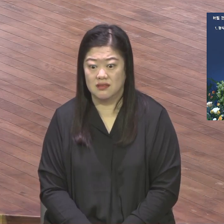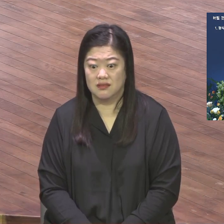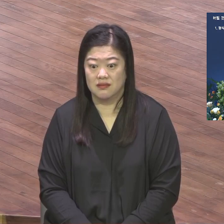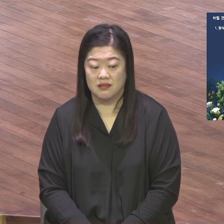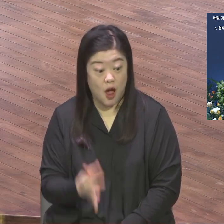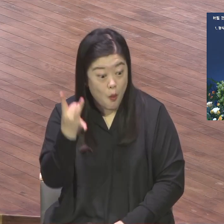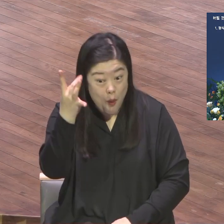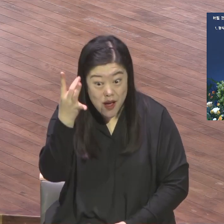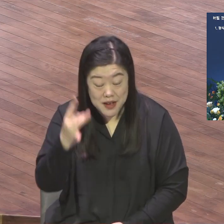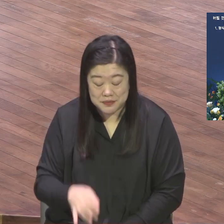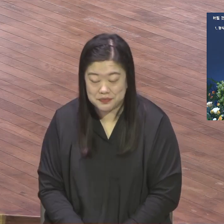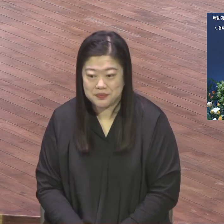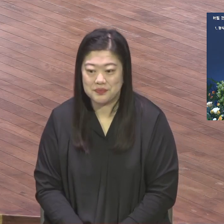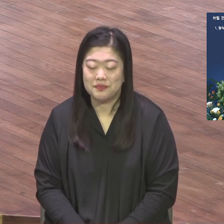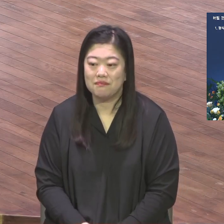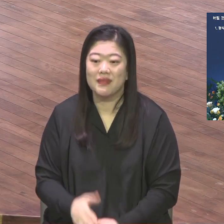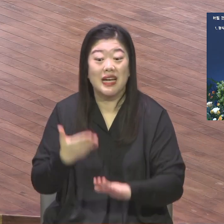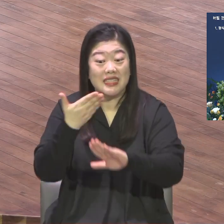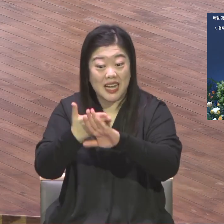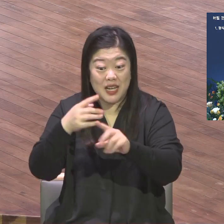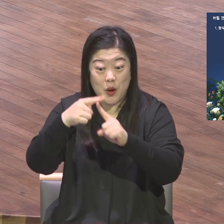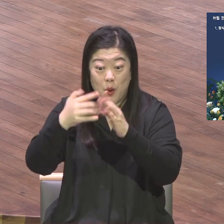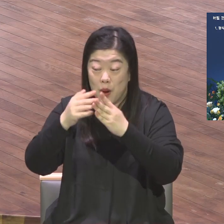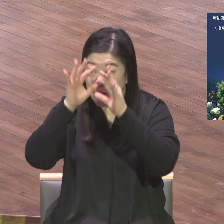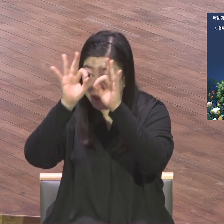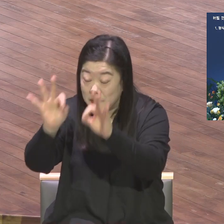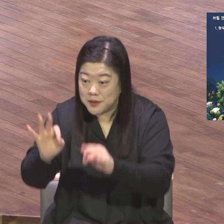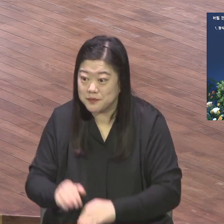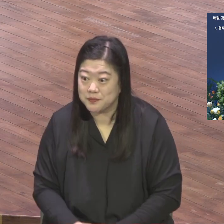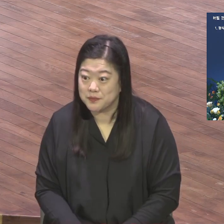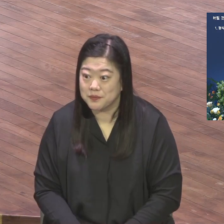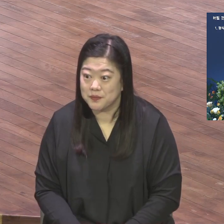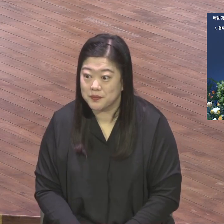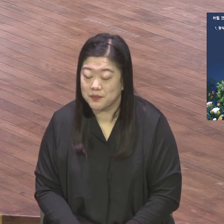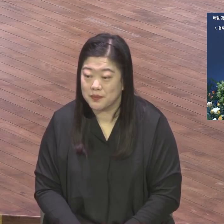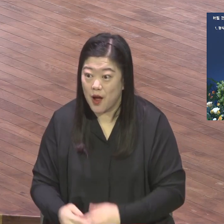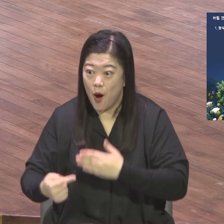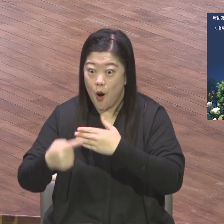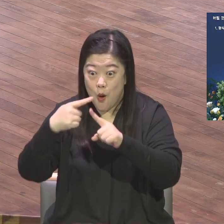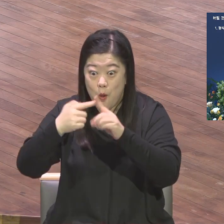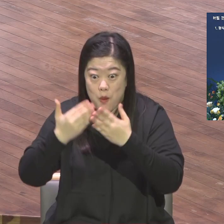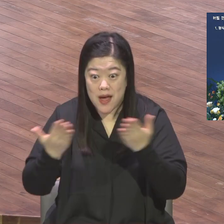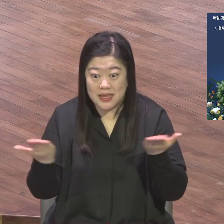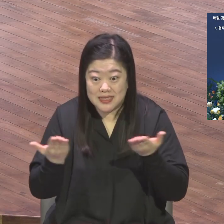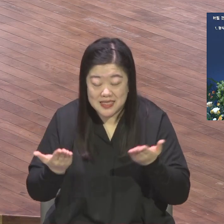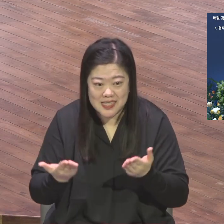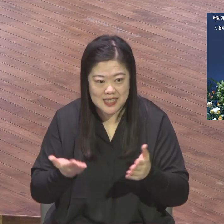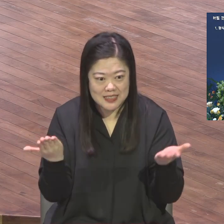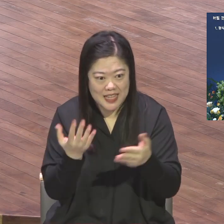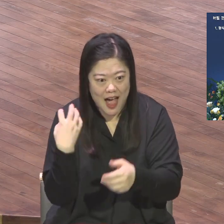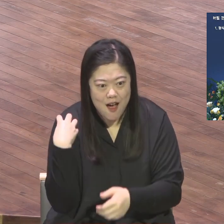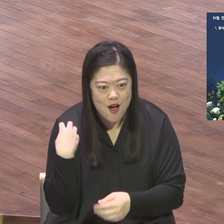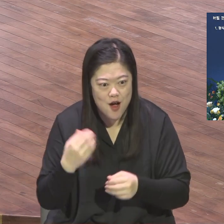원래. 거기에 막 복 축복이 있고 거기 구원이 있고 거기 응답이 있고 그런 줄 알고